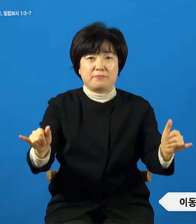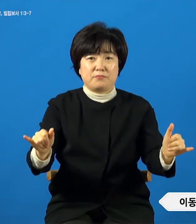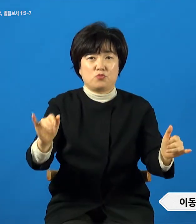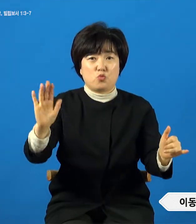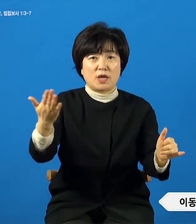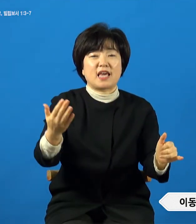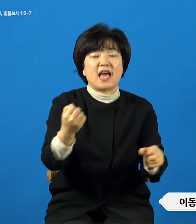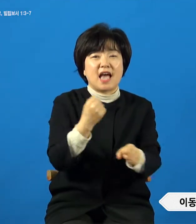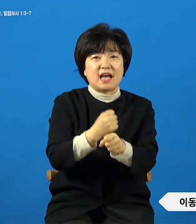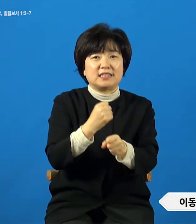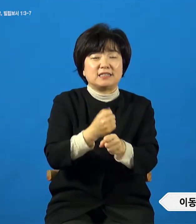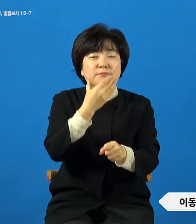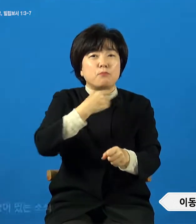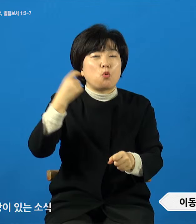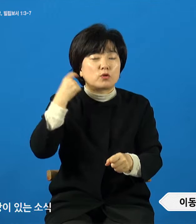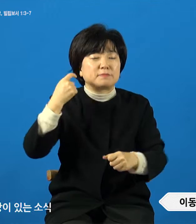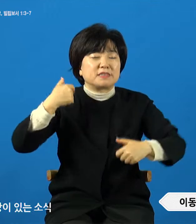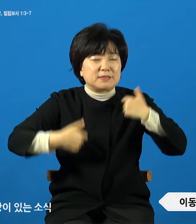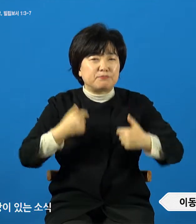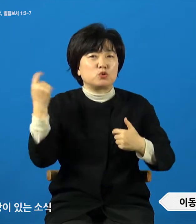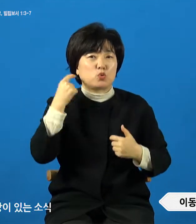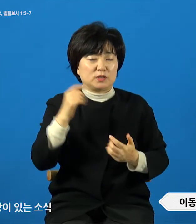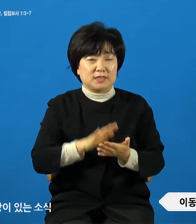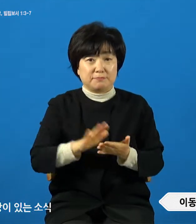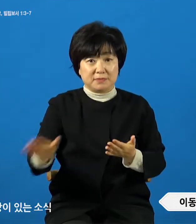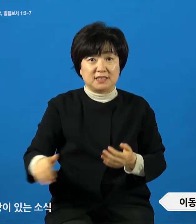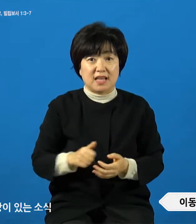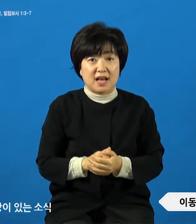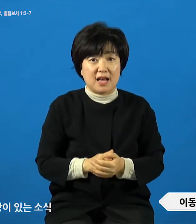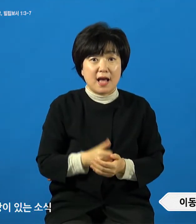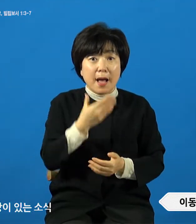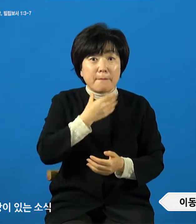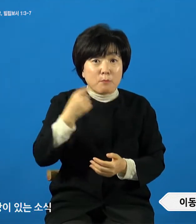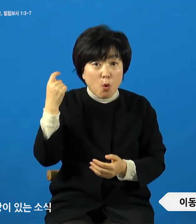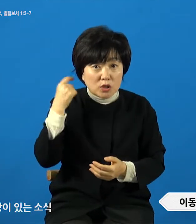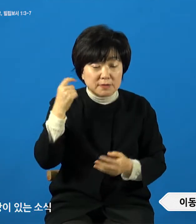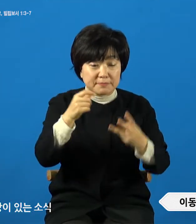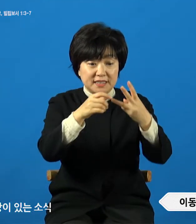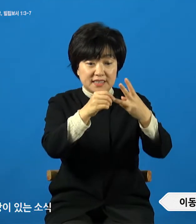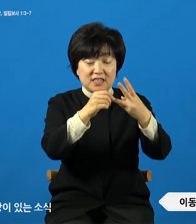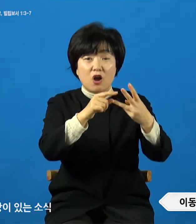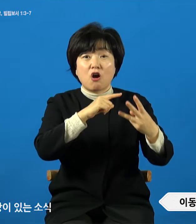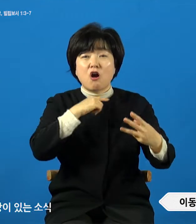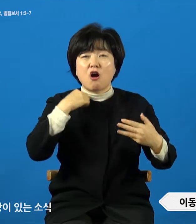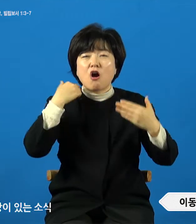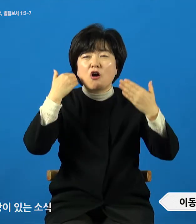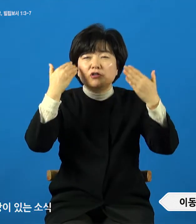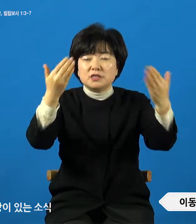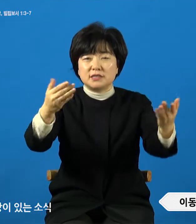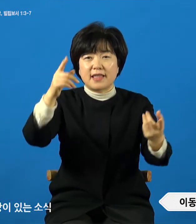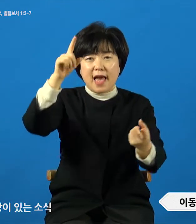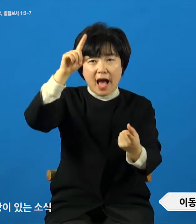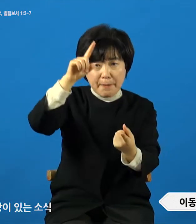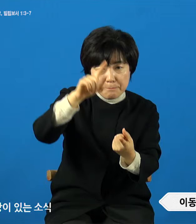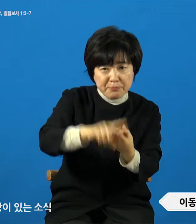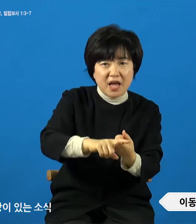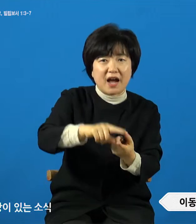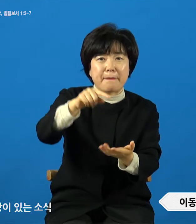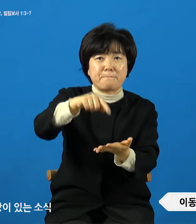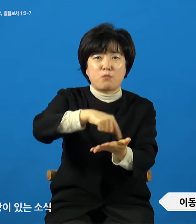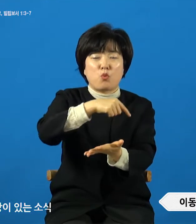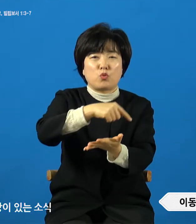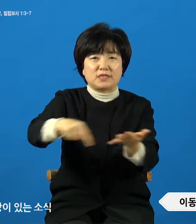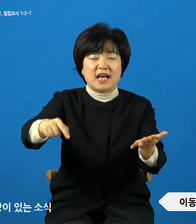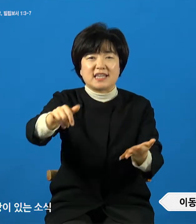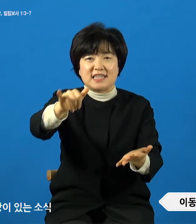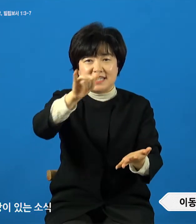복음이란 뭐냐? 마지막으로 복음은 그 헌신에, 복음을 향한 헌신에 합당한 보상이 있는